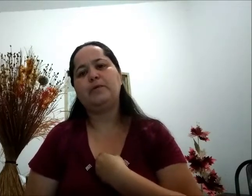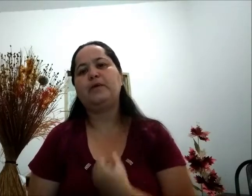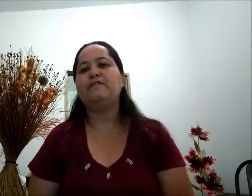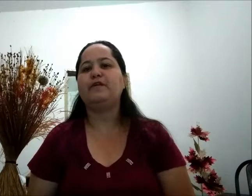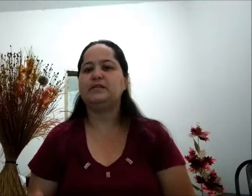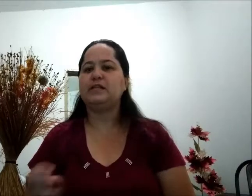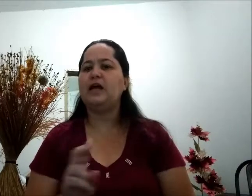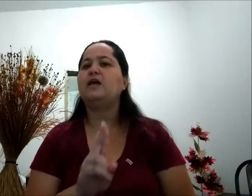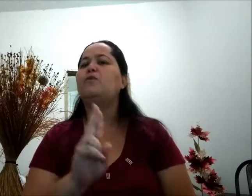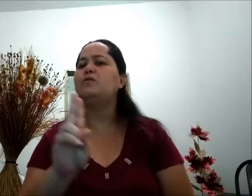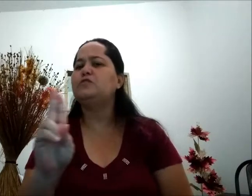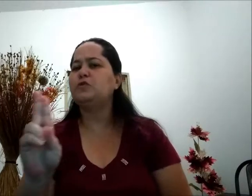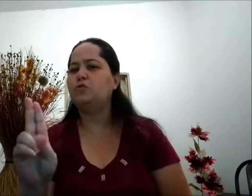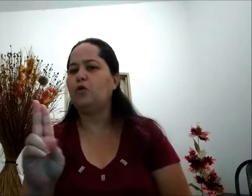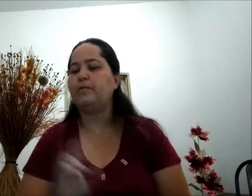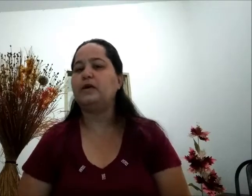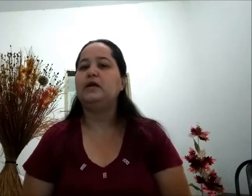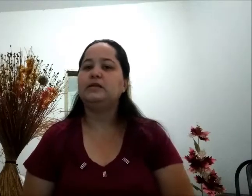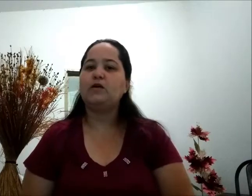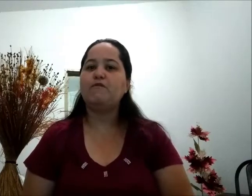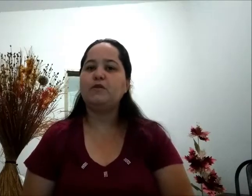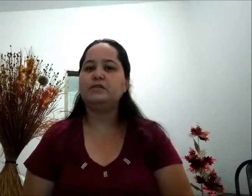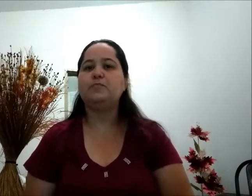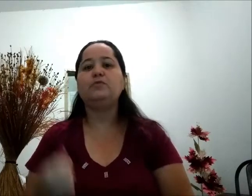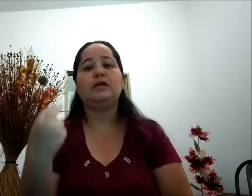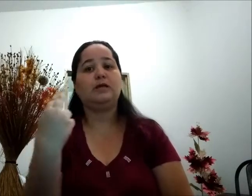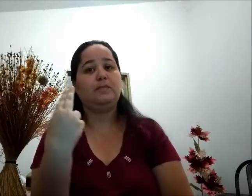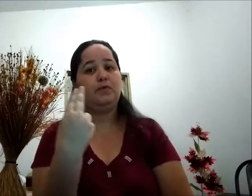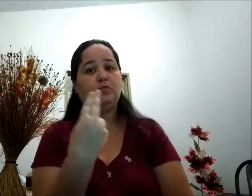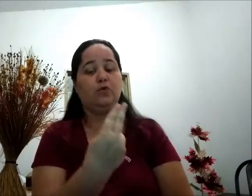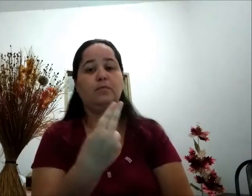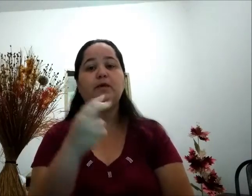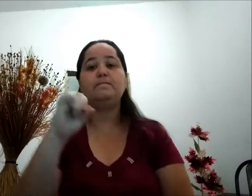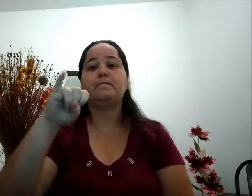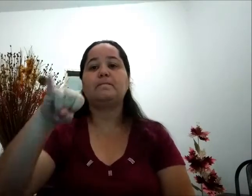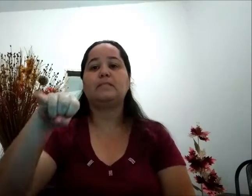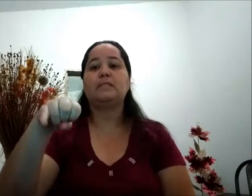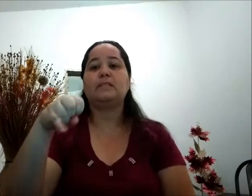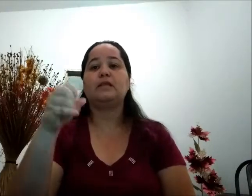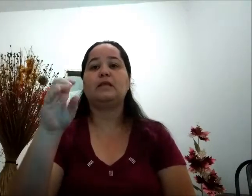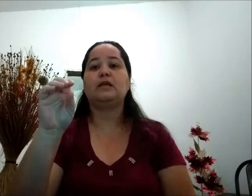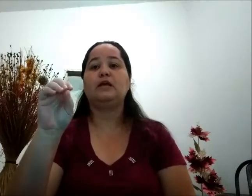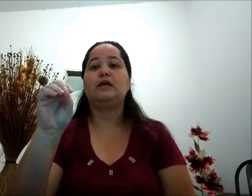primeira vez, né? Qual o seu nome? Então, eu vou responder. Meu nome...